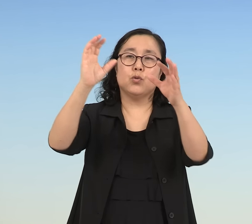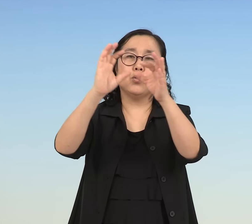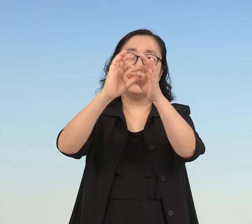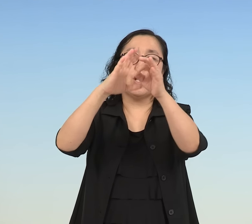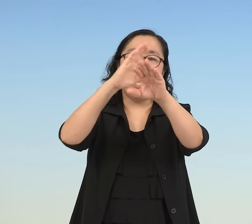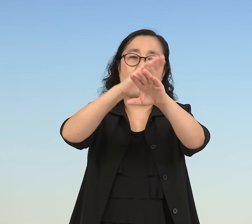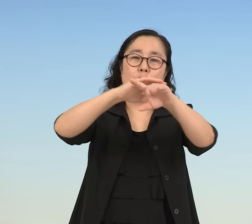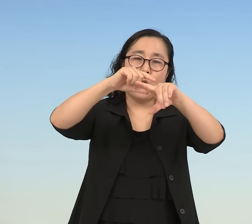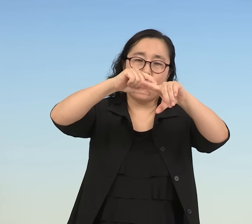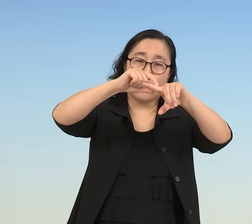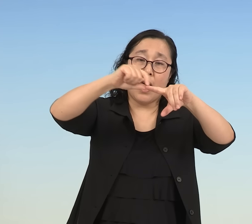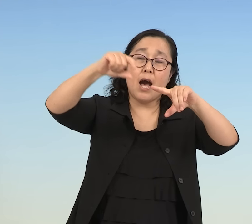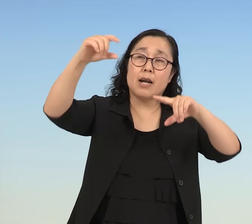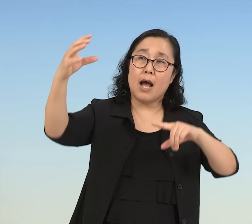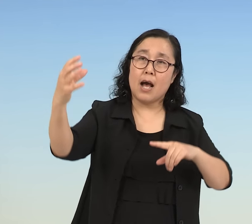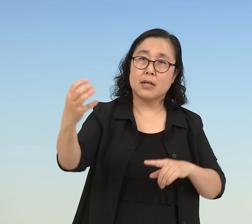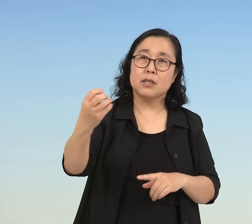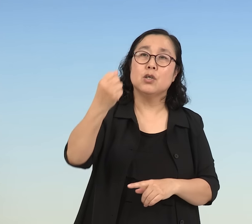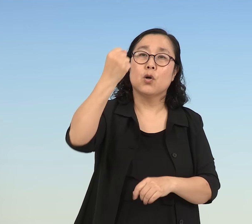손가락으로 지으신, 주의